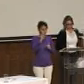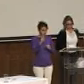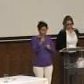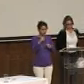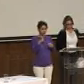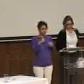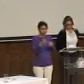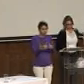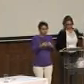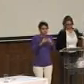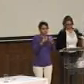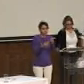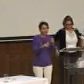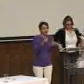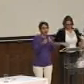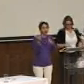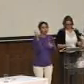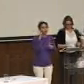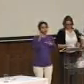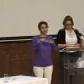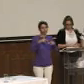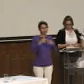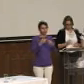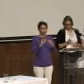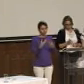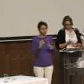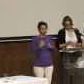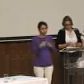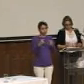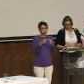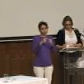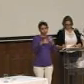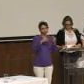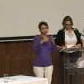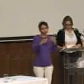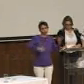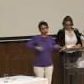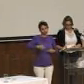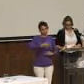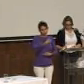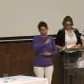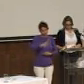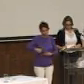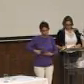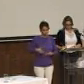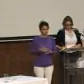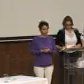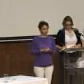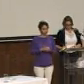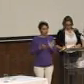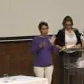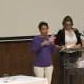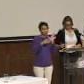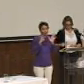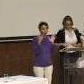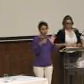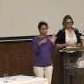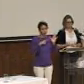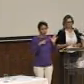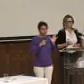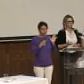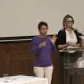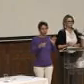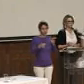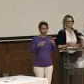dar condições de mudança àqueles que trabalham por nós, todos os servidores do Instituto Federal de Brasília. Essa é a nossa proposta, essa questão está no nosso programa